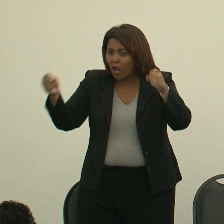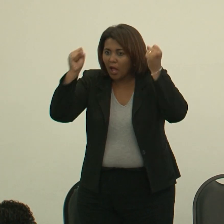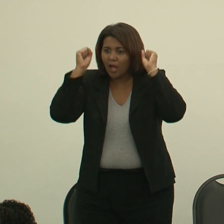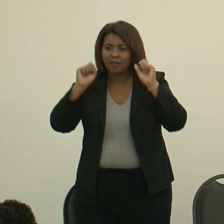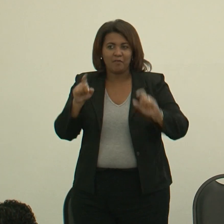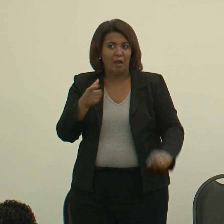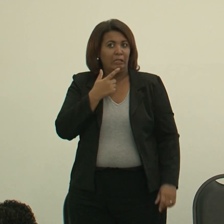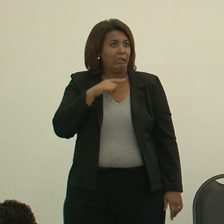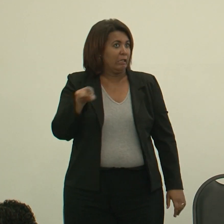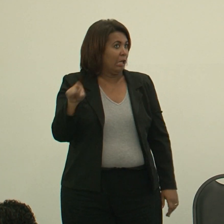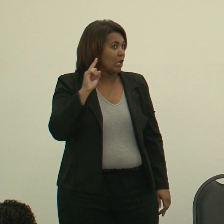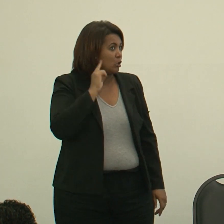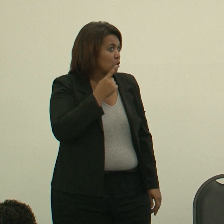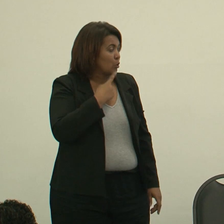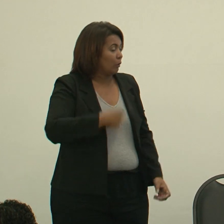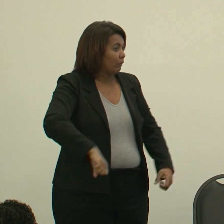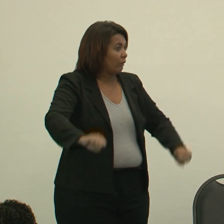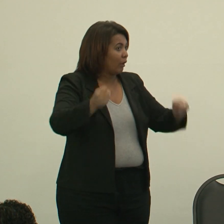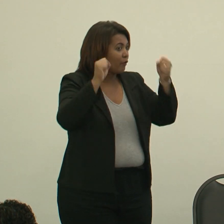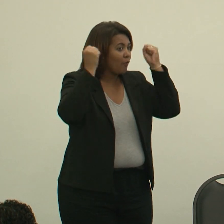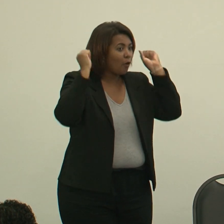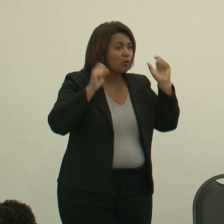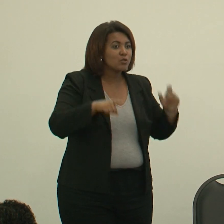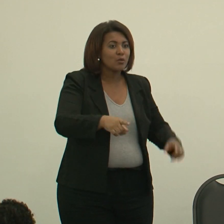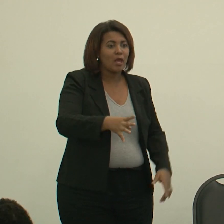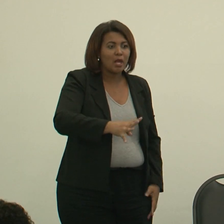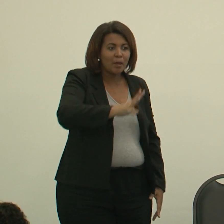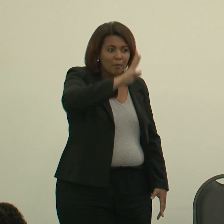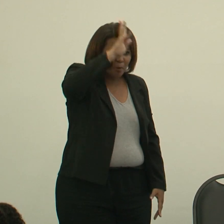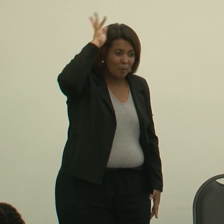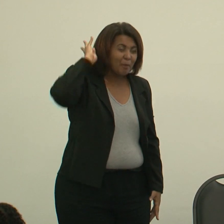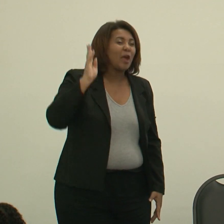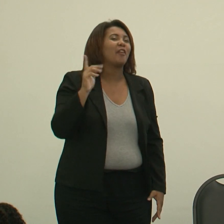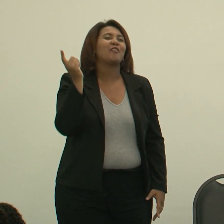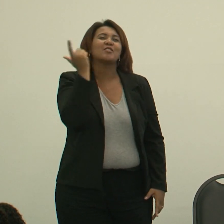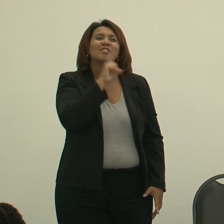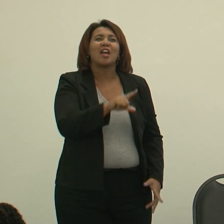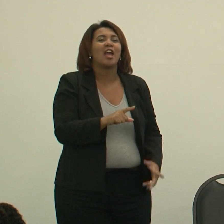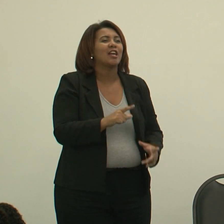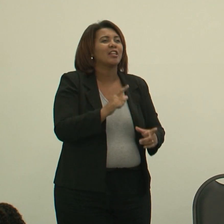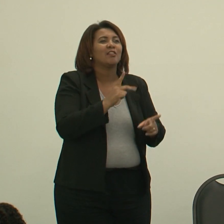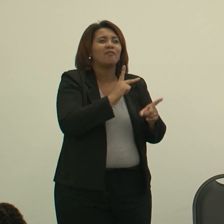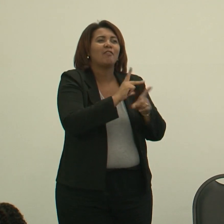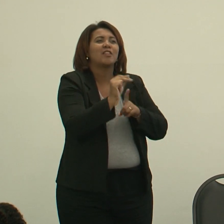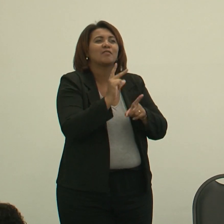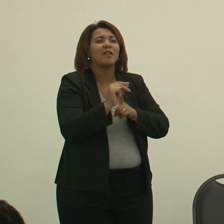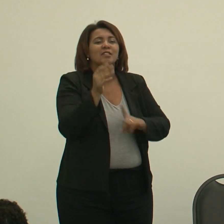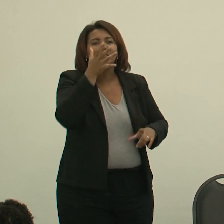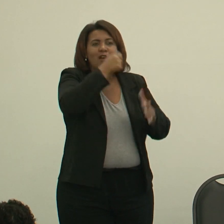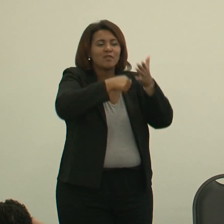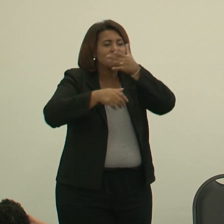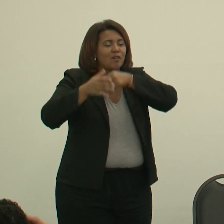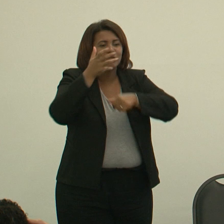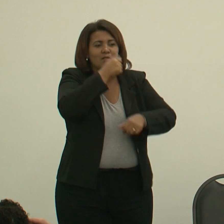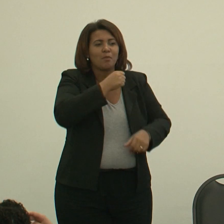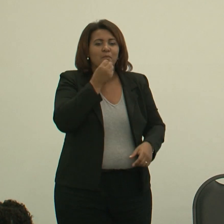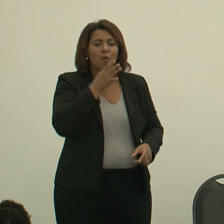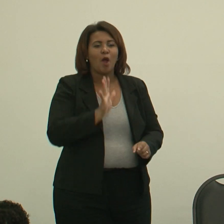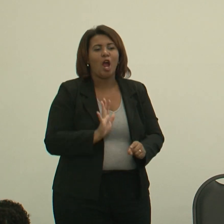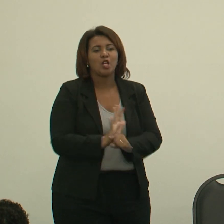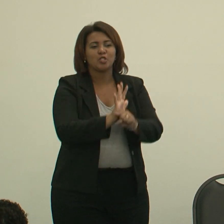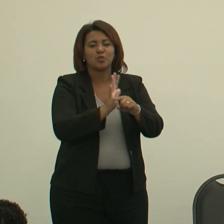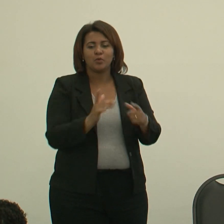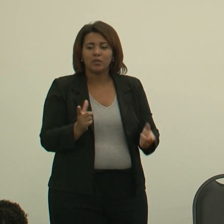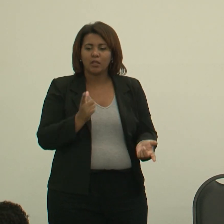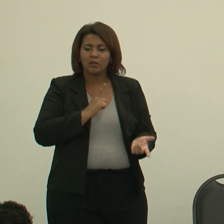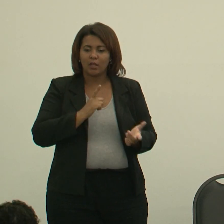direto. O surdo é nervoso, o bombeiro é sempre um herói. Né? Isso são estereótipos, eles têm construções